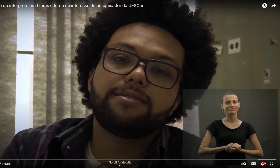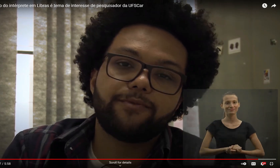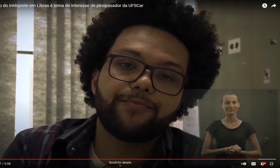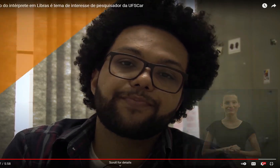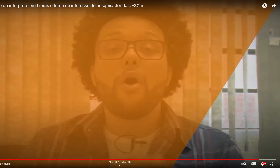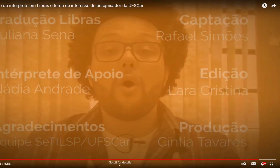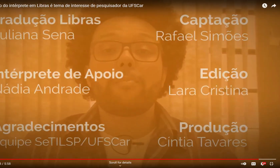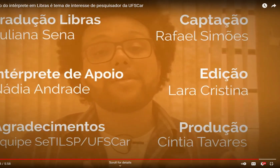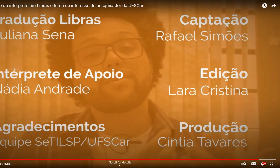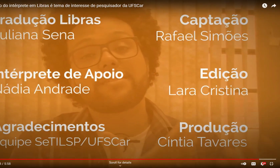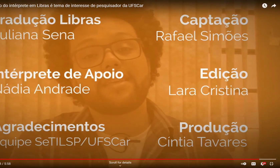Brasil.